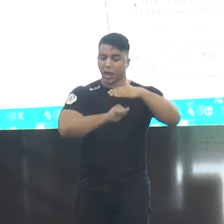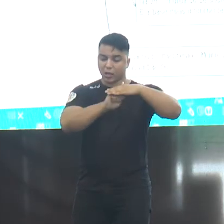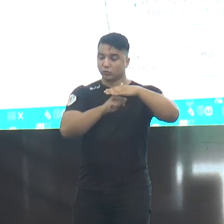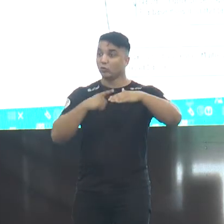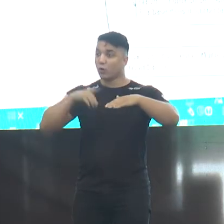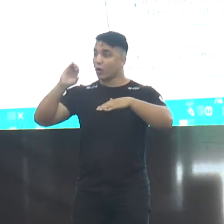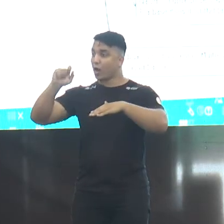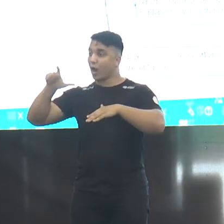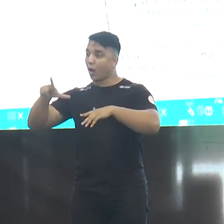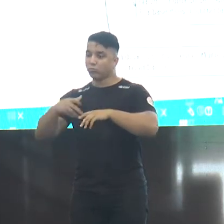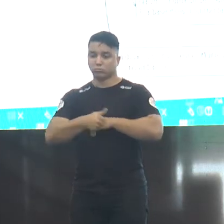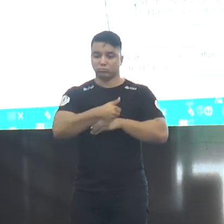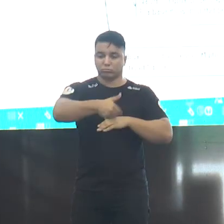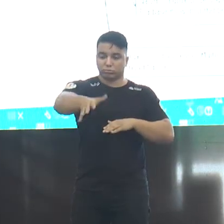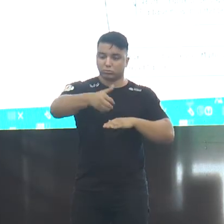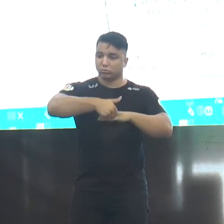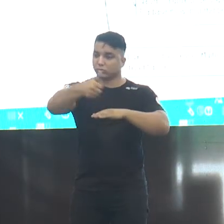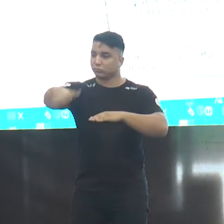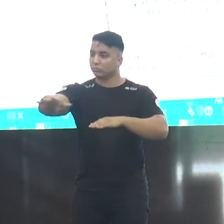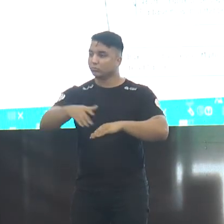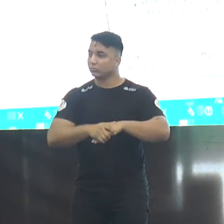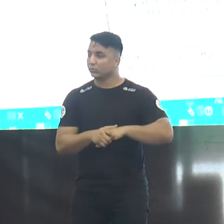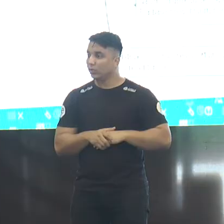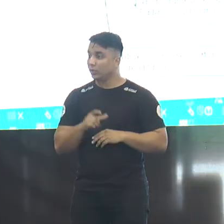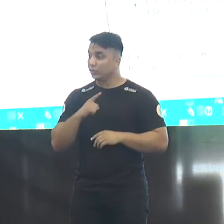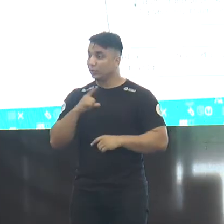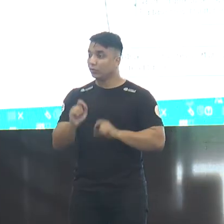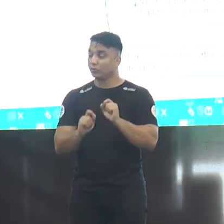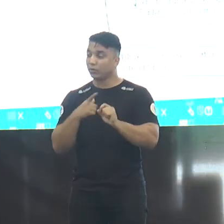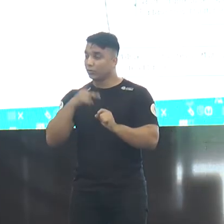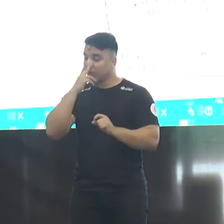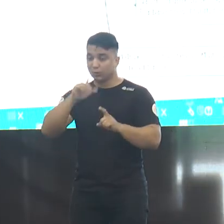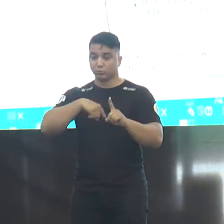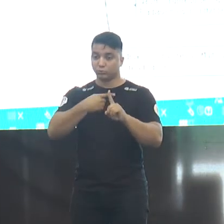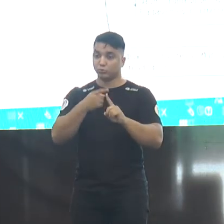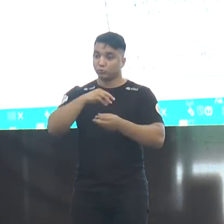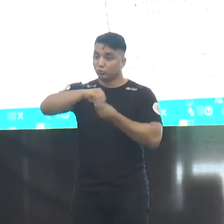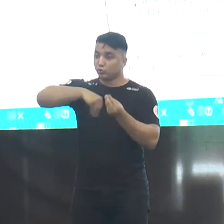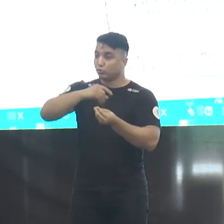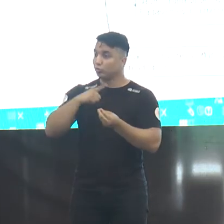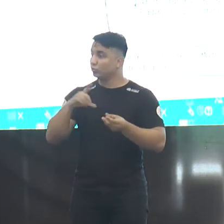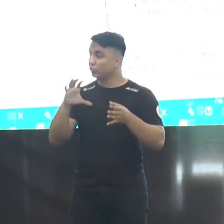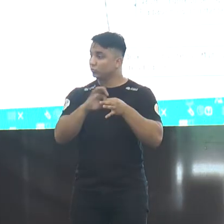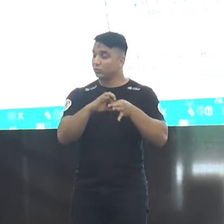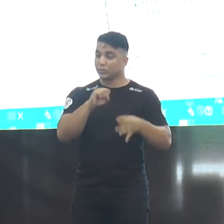porque cal é o quê? Ácido mais base dá o quê? Bora?